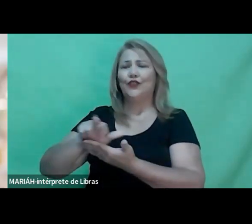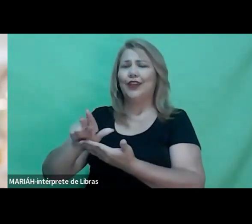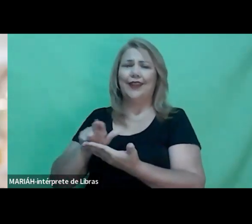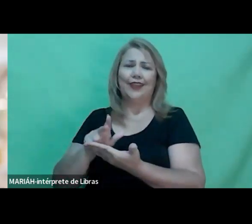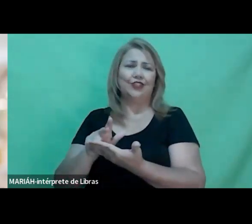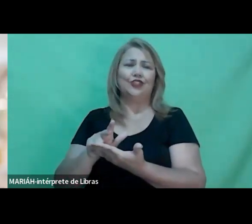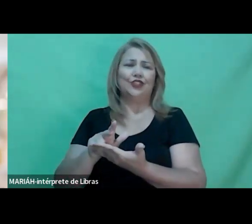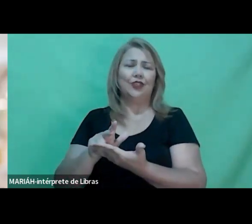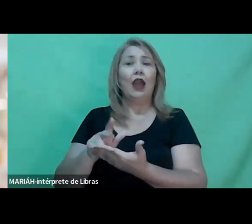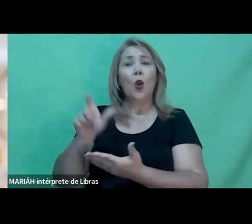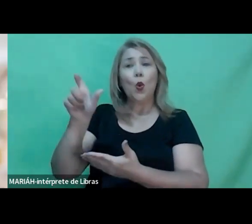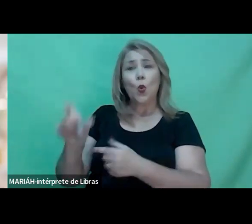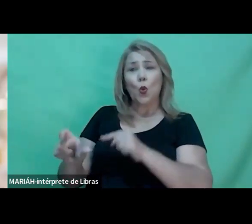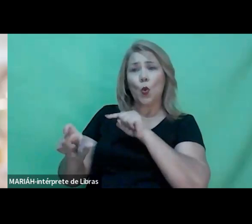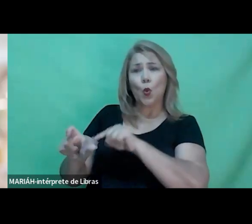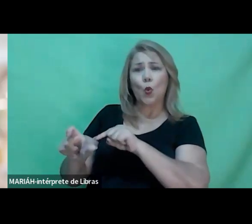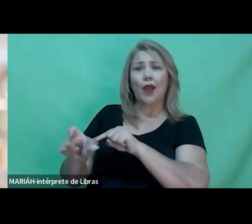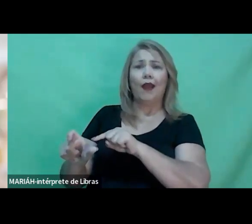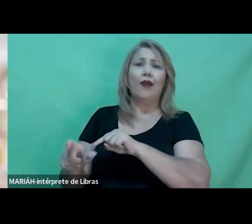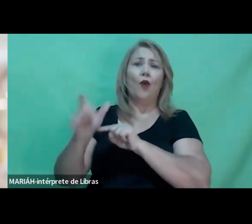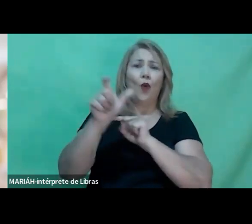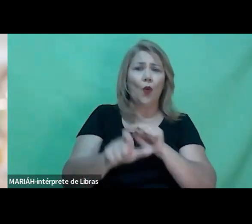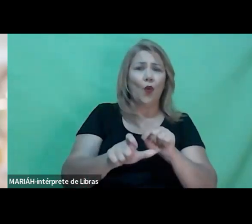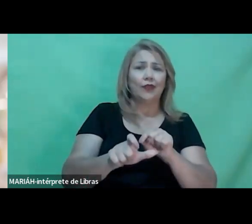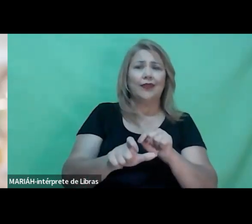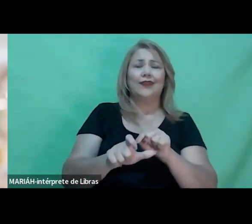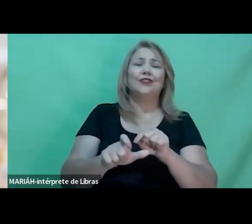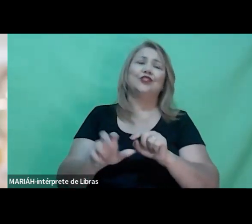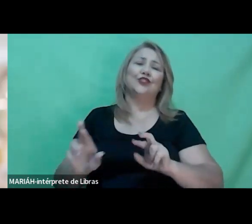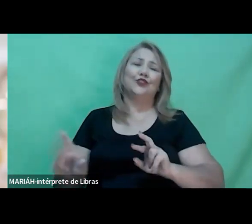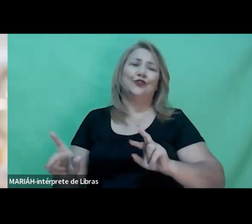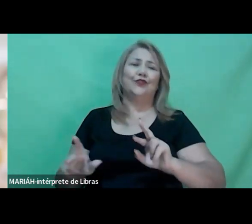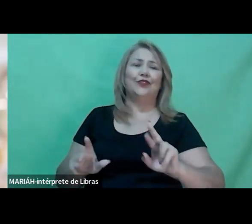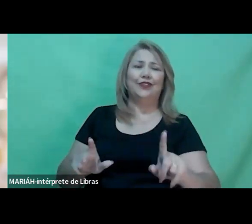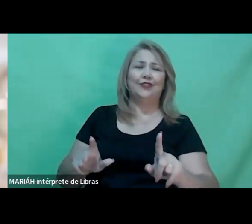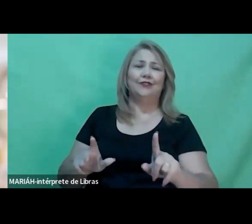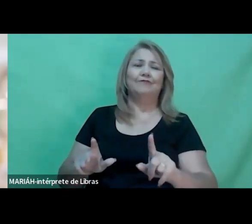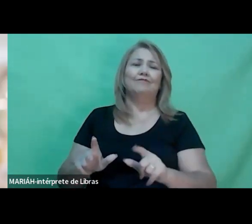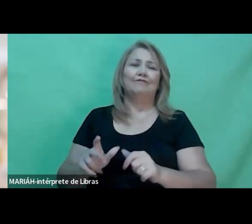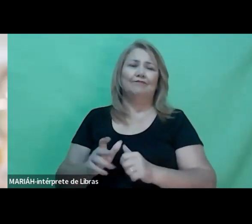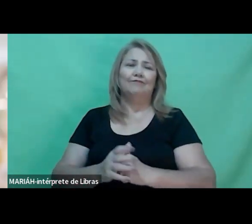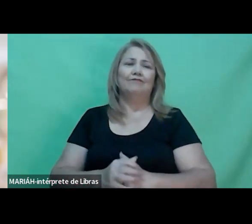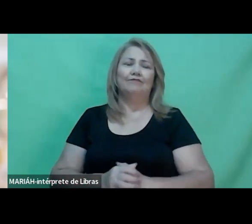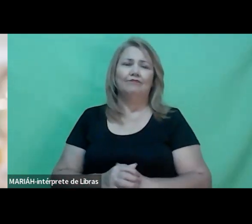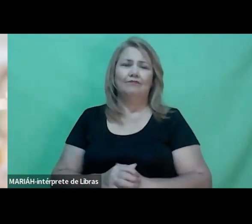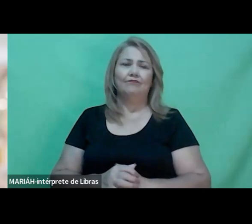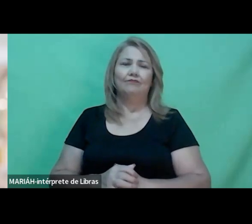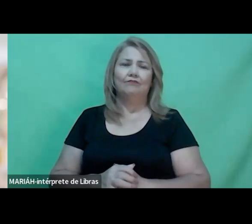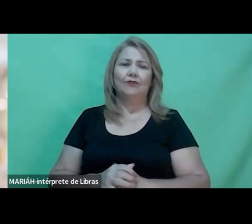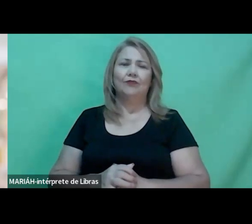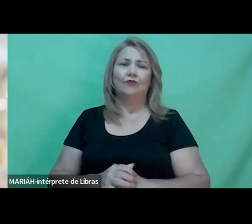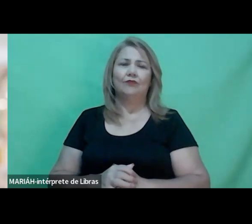hacer con una persona sordociega que lo que pueda hacer en descripción en este caso con otra